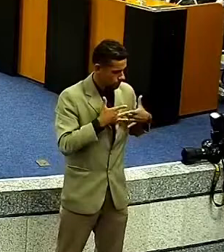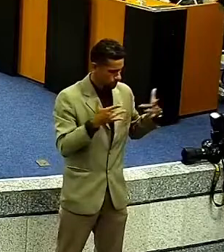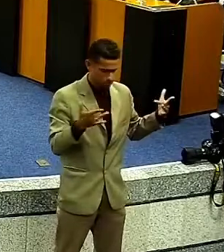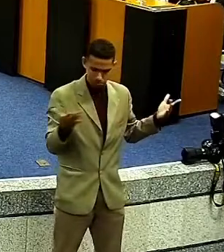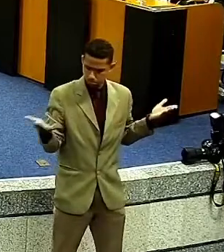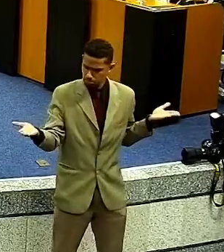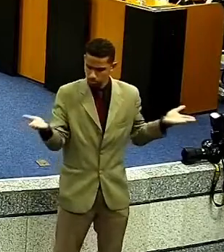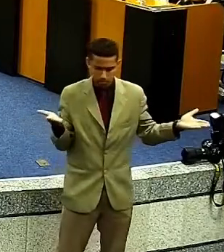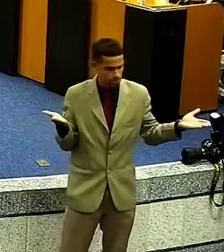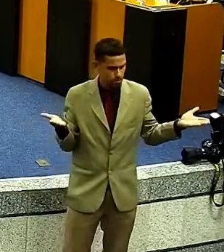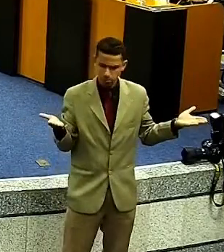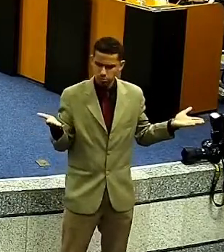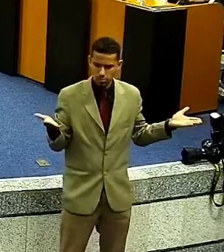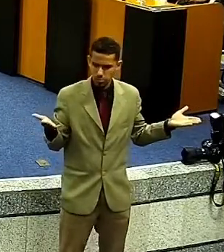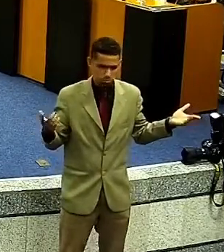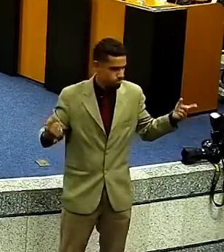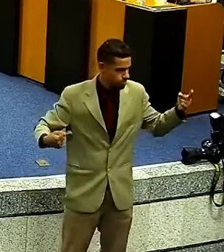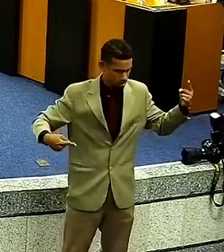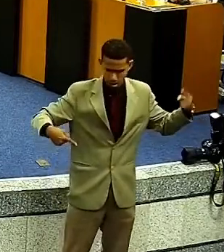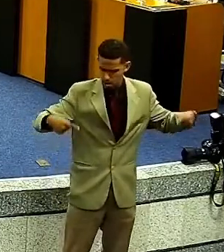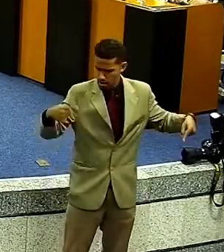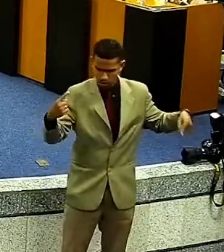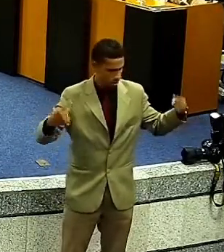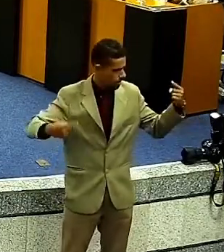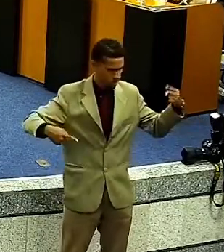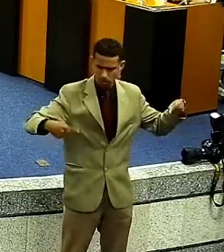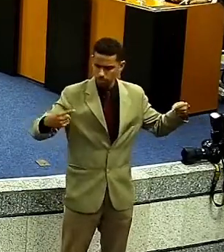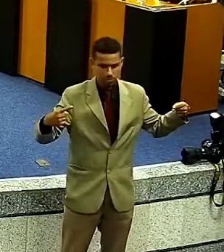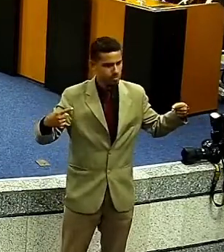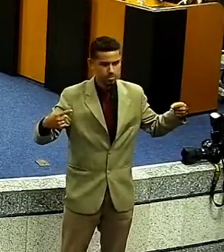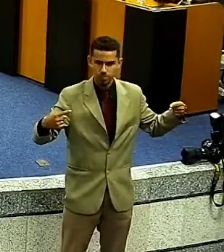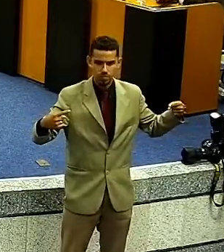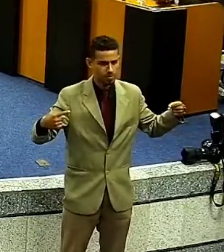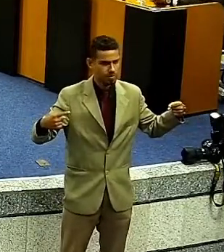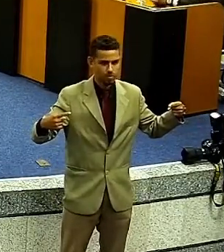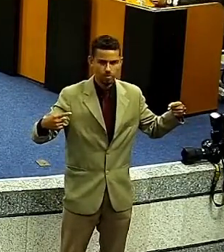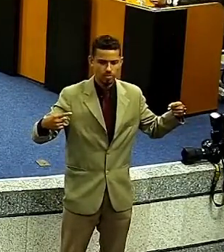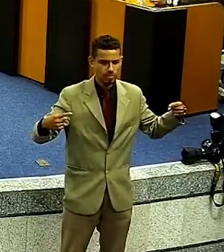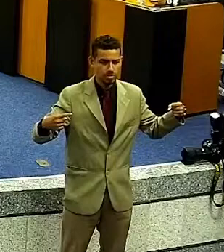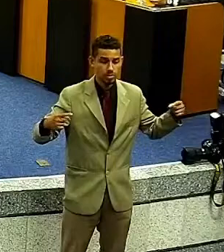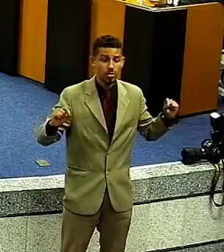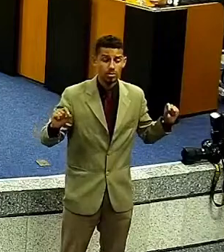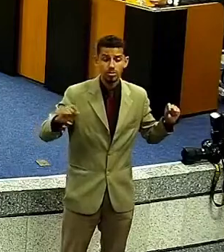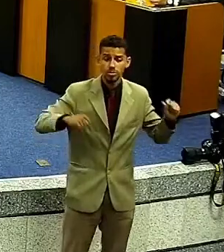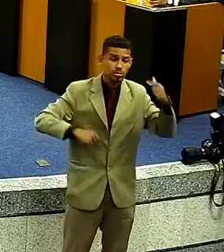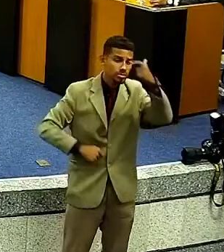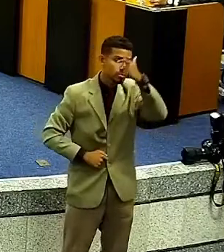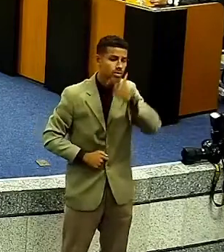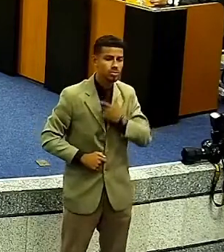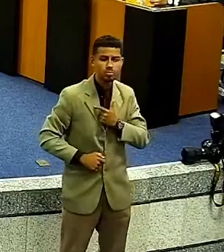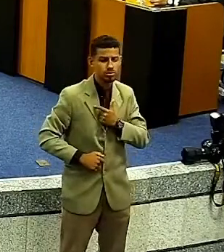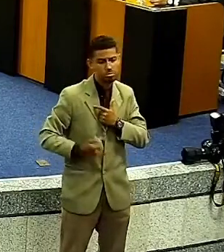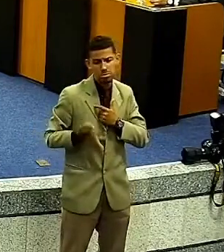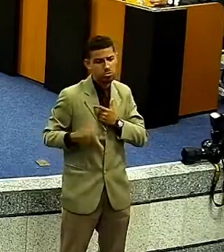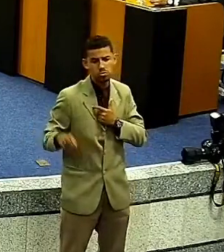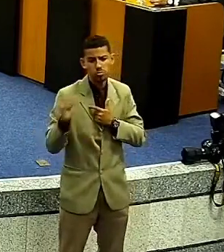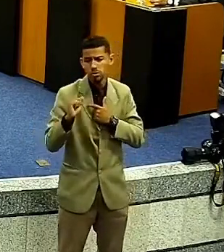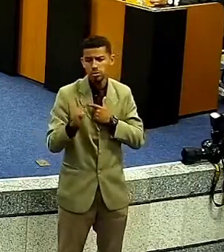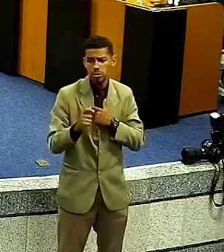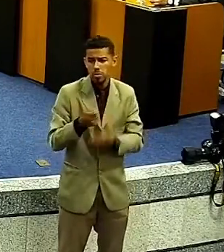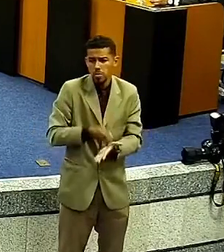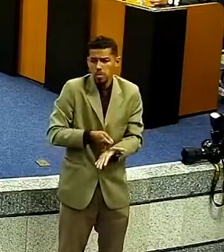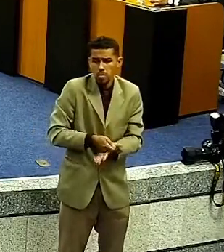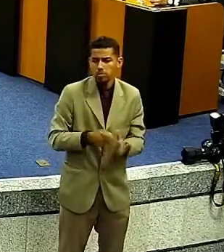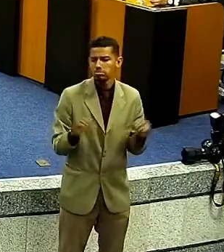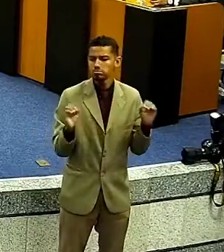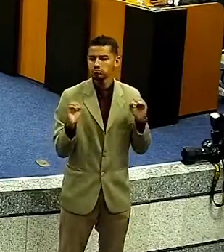ele não pode ser um fomentador de discórdias e eu fui e nem precisei sê-lo mas